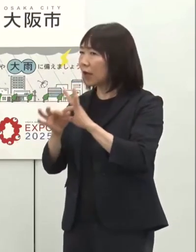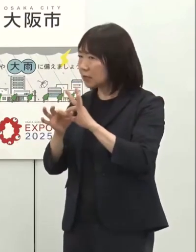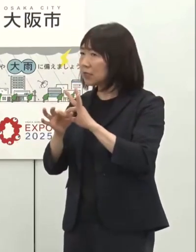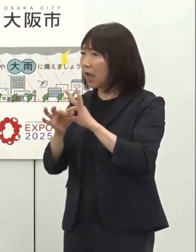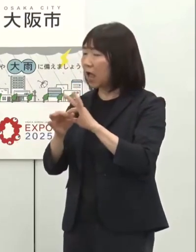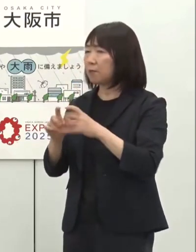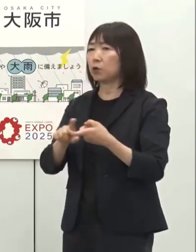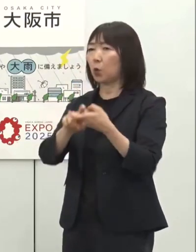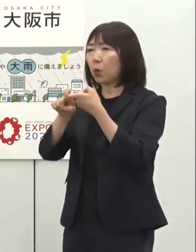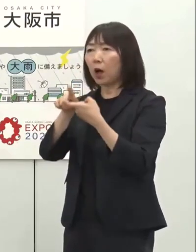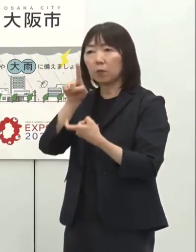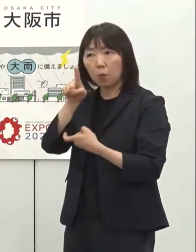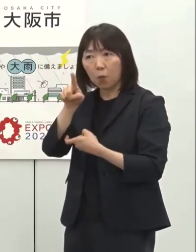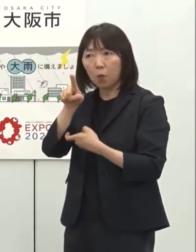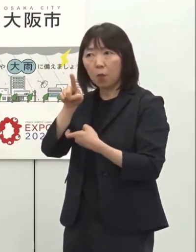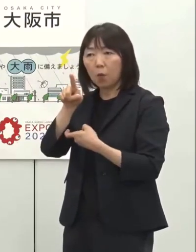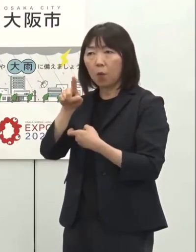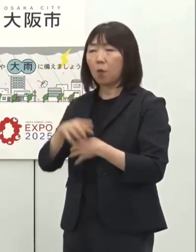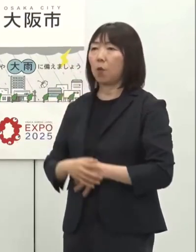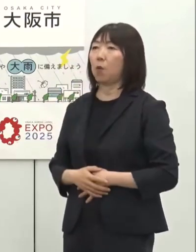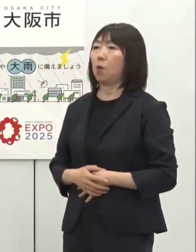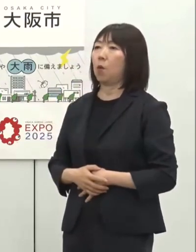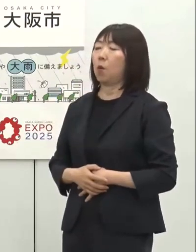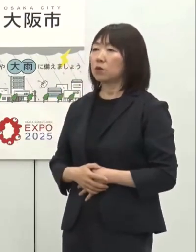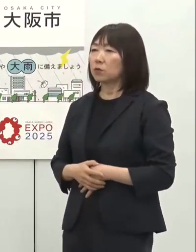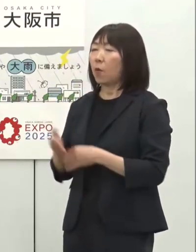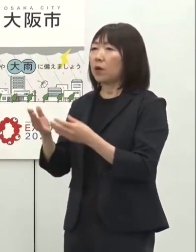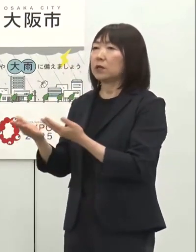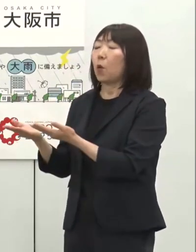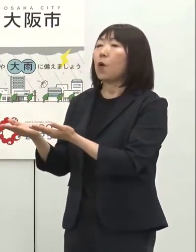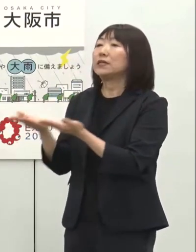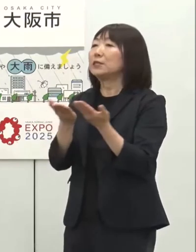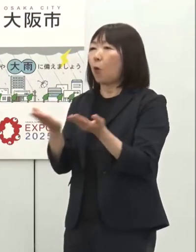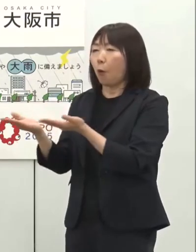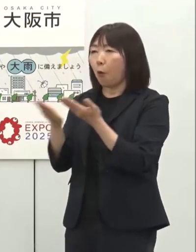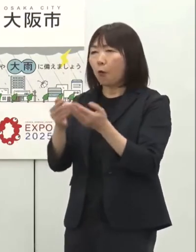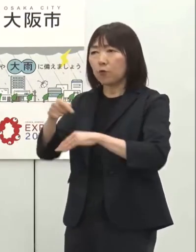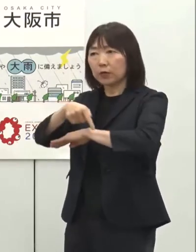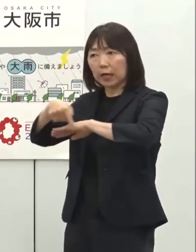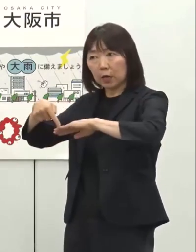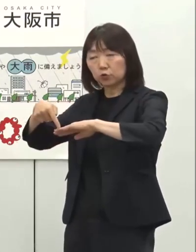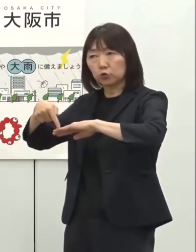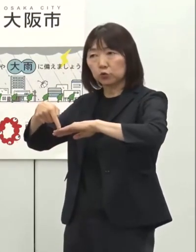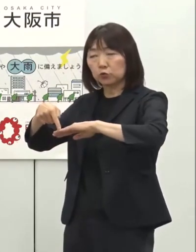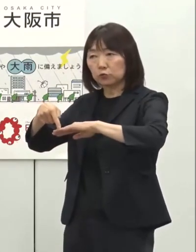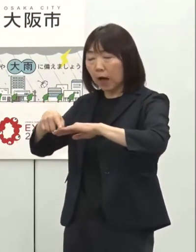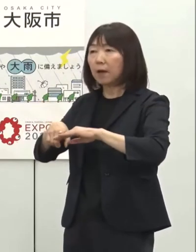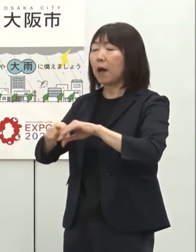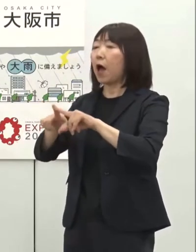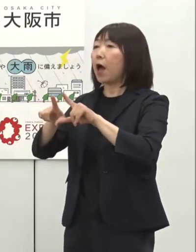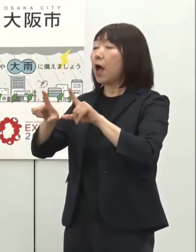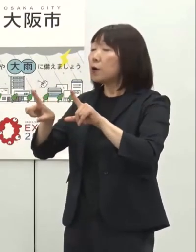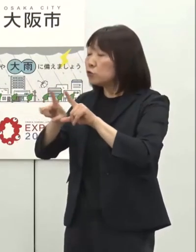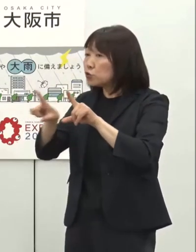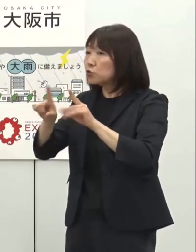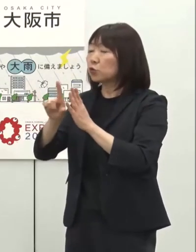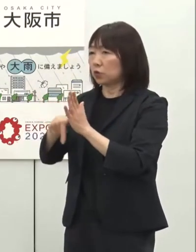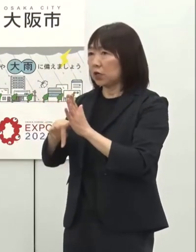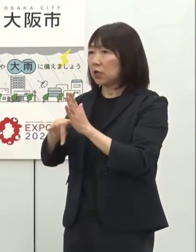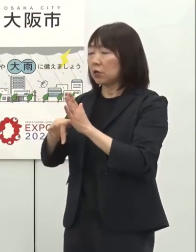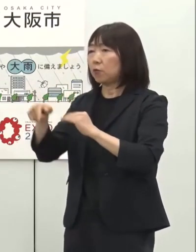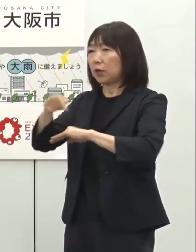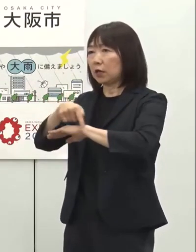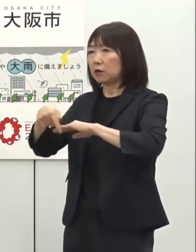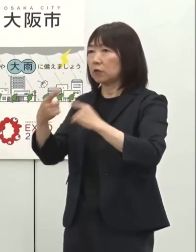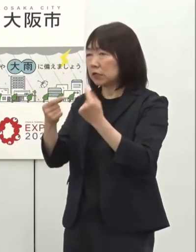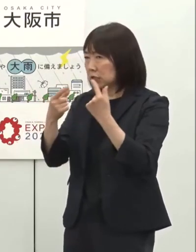教会の方もですね、輸送計画とかもその平時の対応というのはかなり事細かくやってられると思うんですけども、